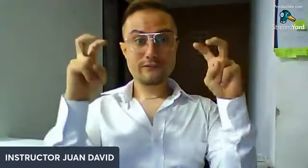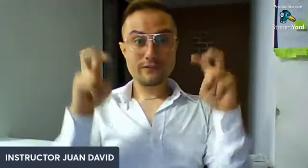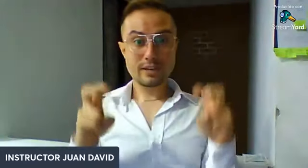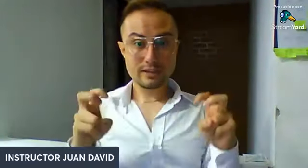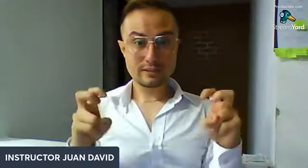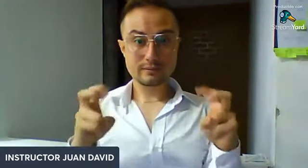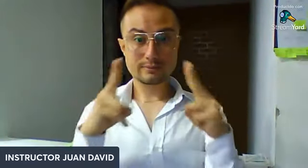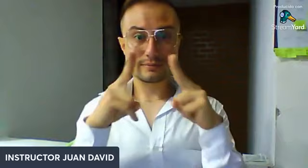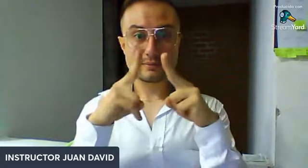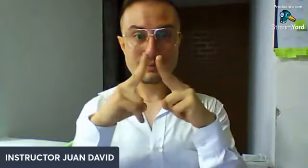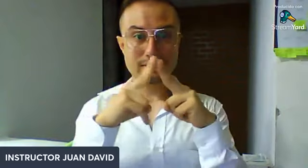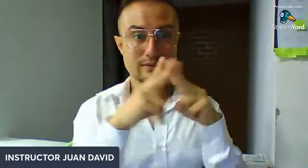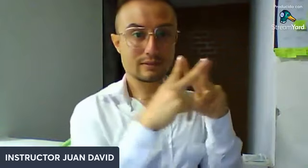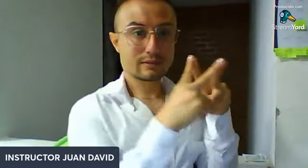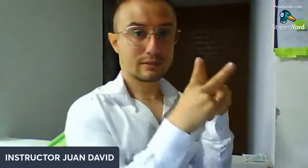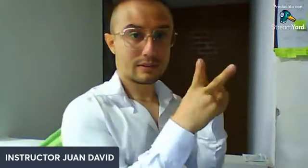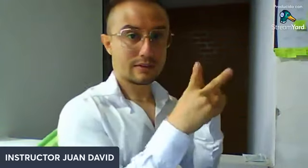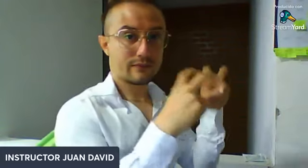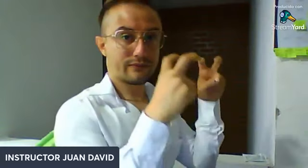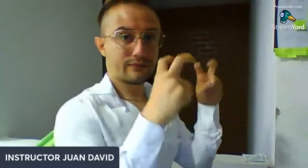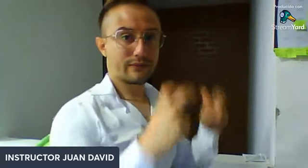Y el otro término es feria.